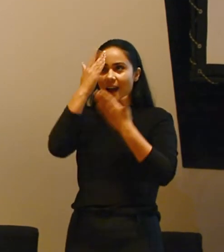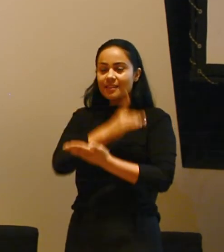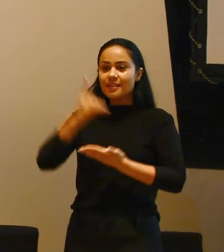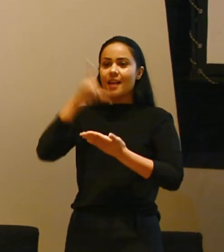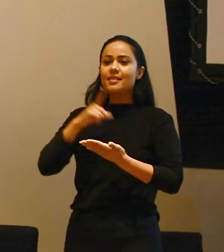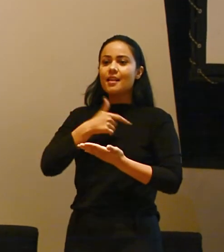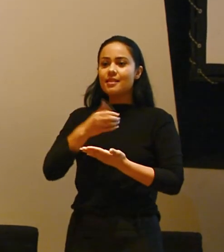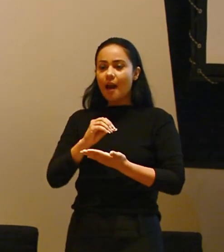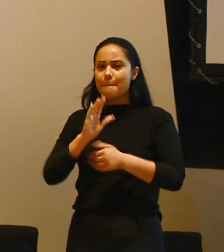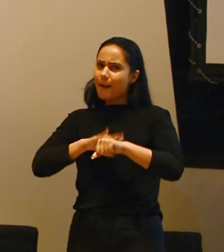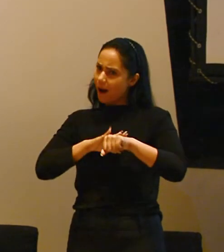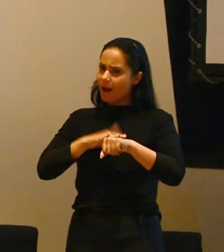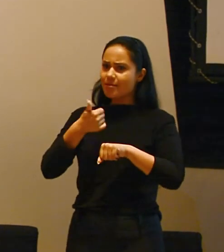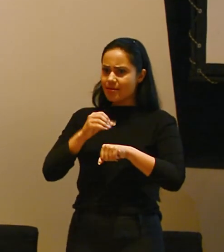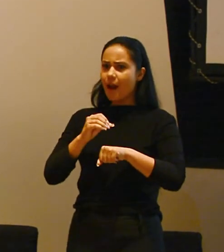anos formando